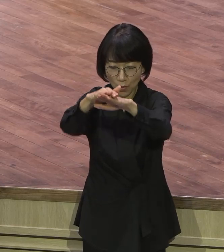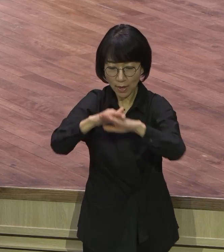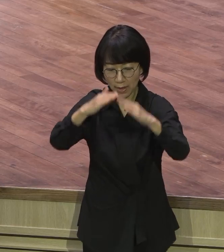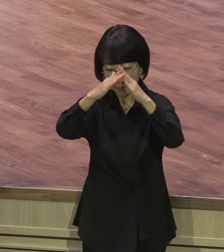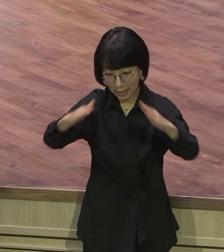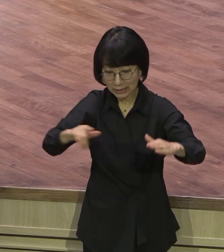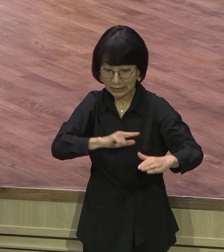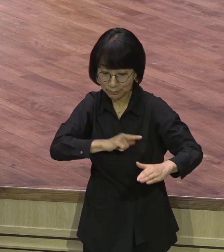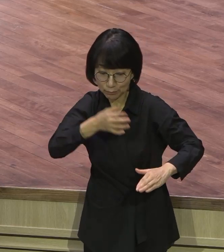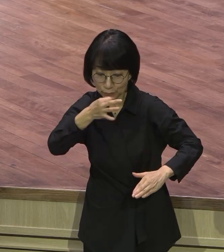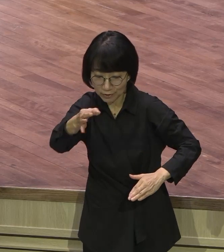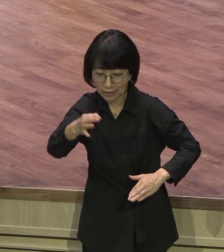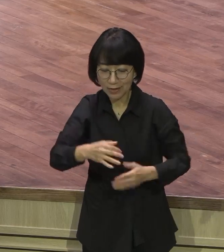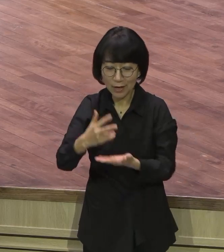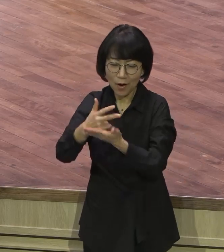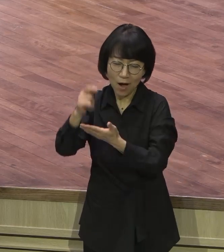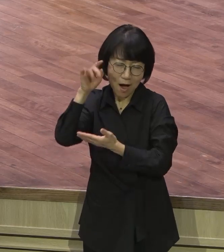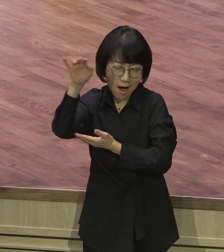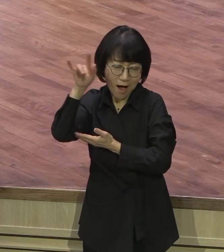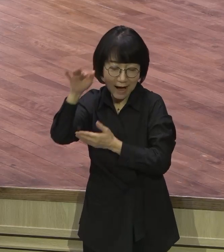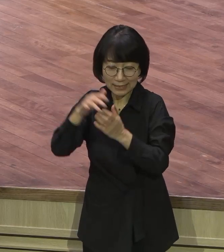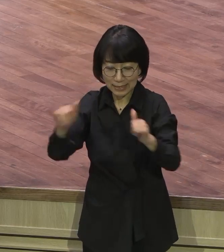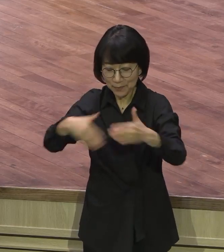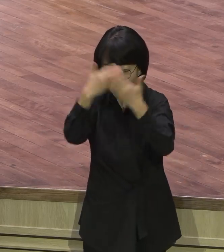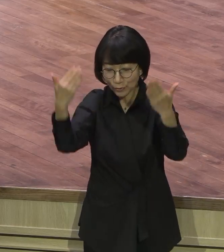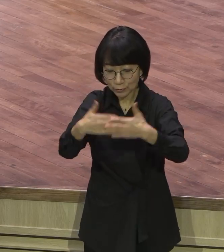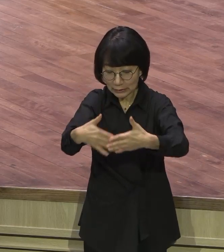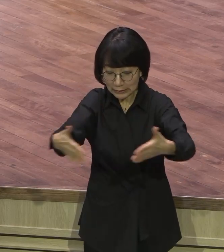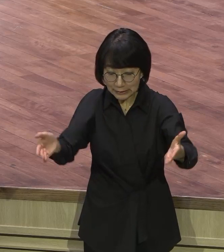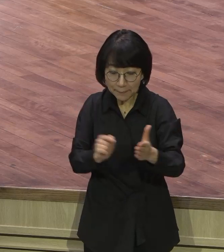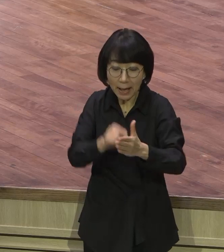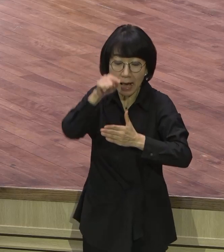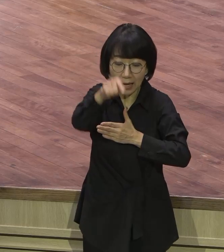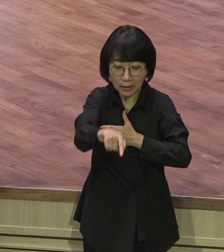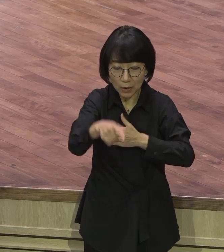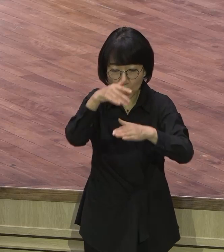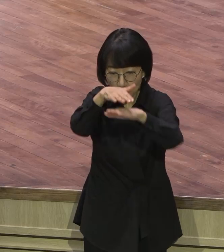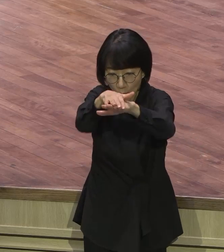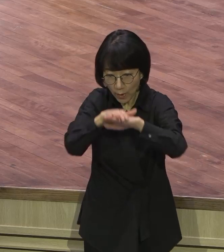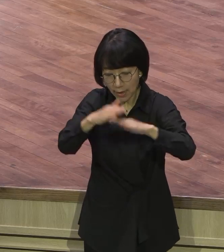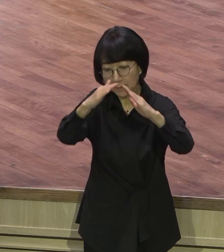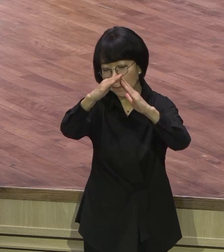여호와를 악마하는 자는 다 진 밖 해막으로 나아가며